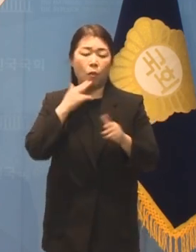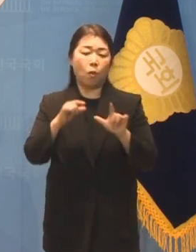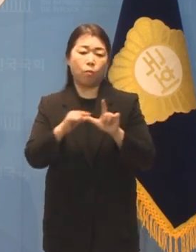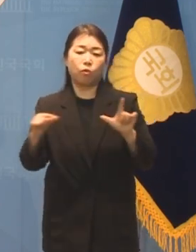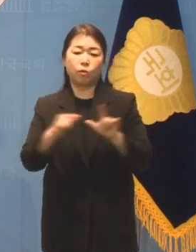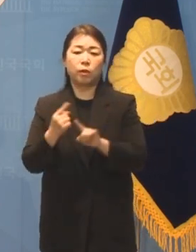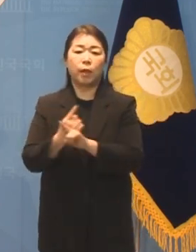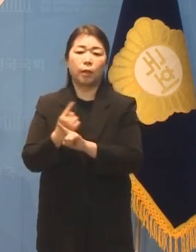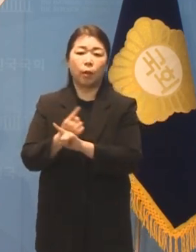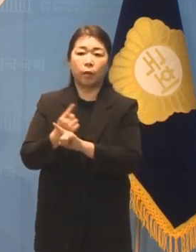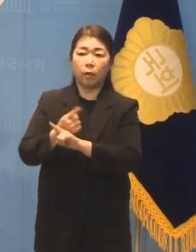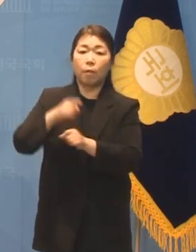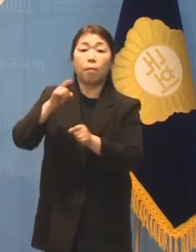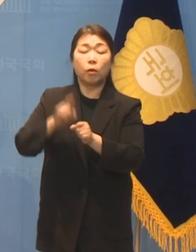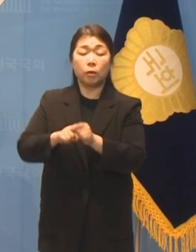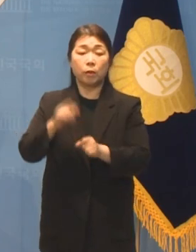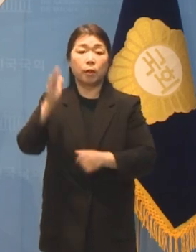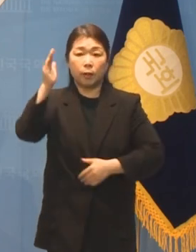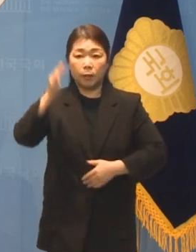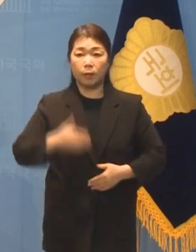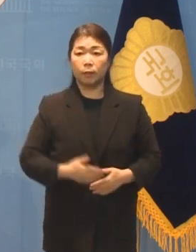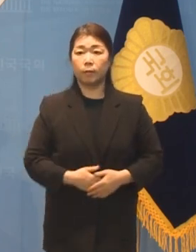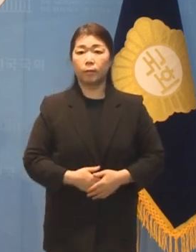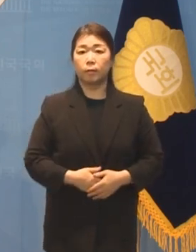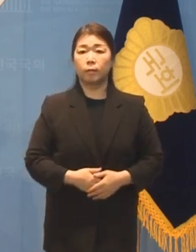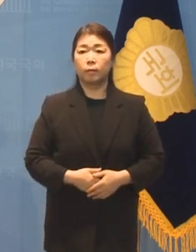개선이 초점이라며 강변했습니다.